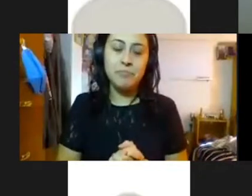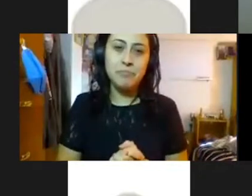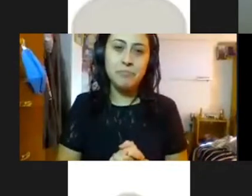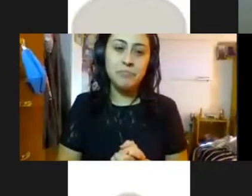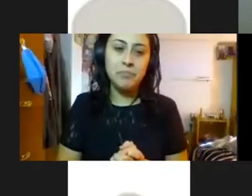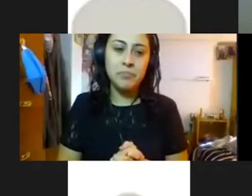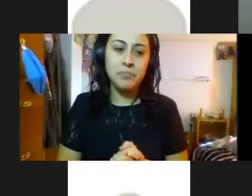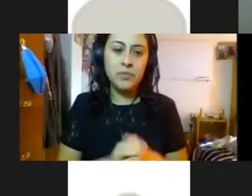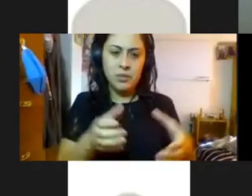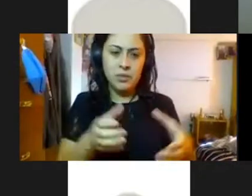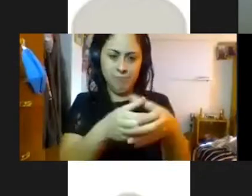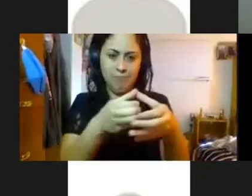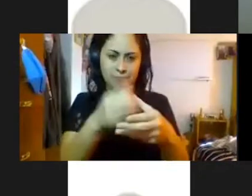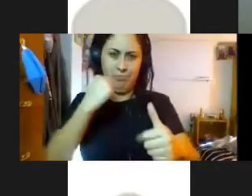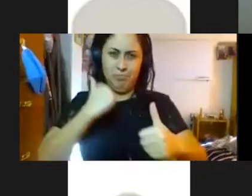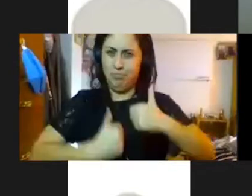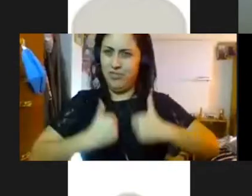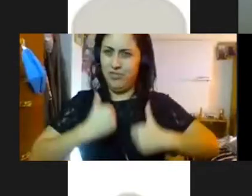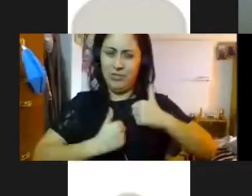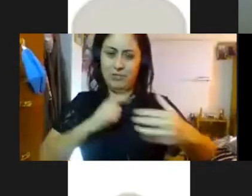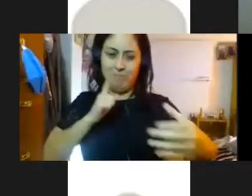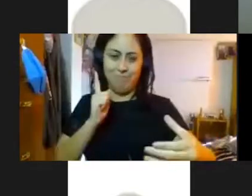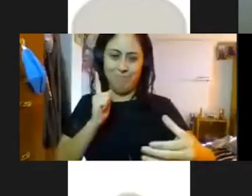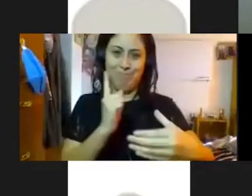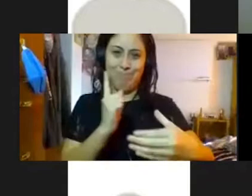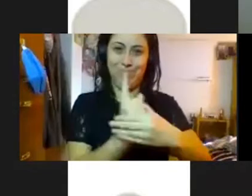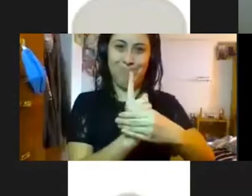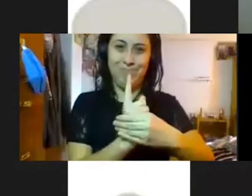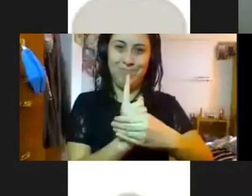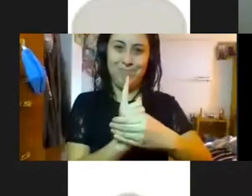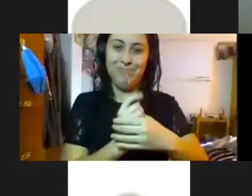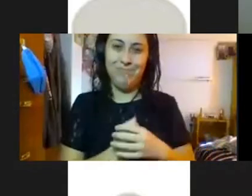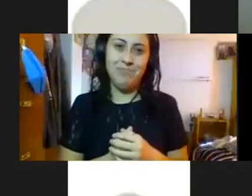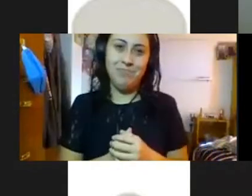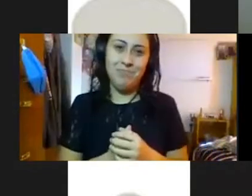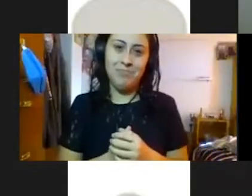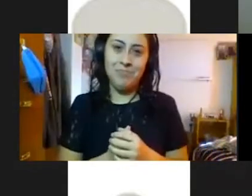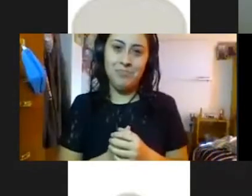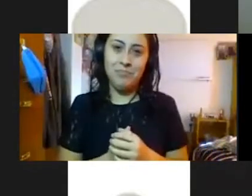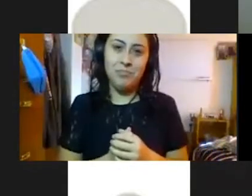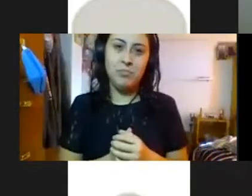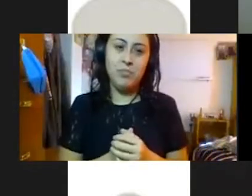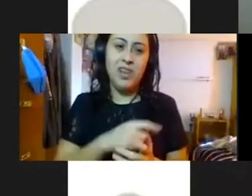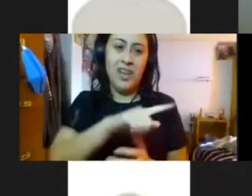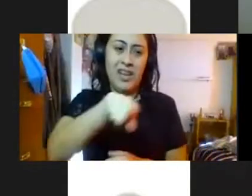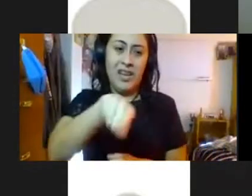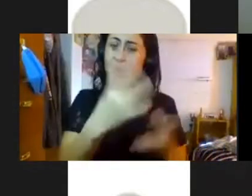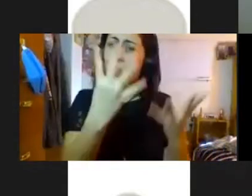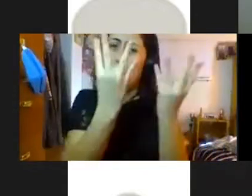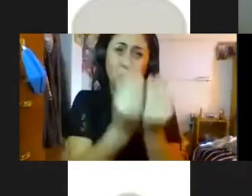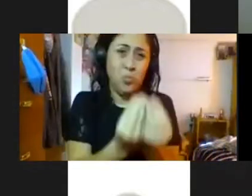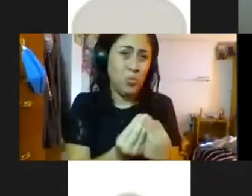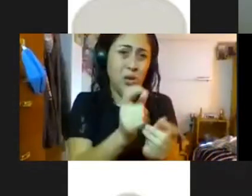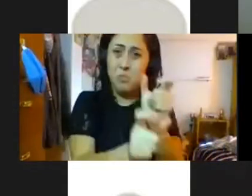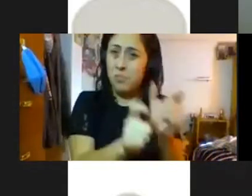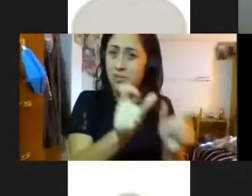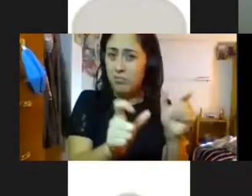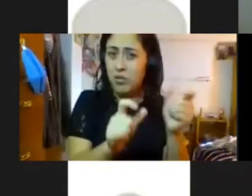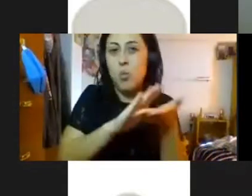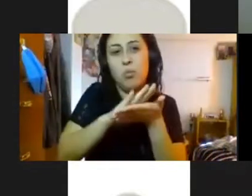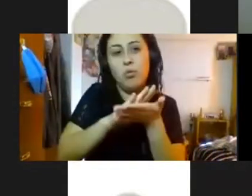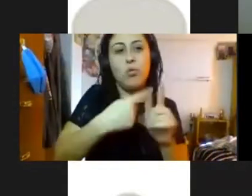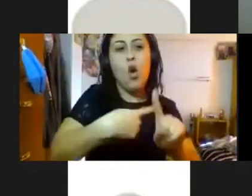incorporarte a un trabajo profesional de un equipo que tiene poca cantidad de gente en relación a otros